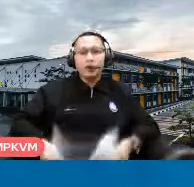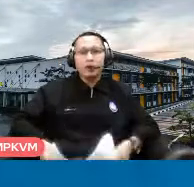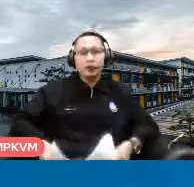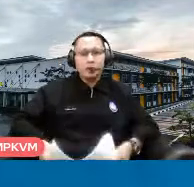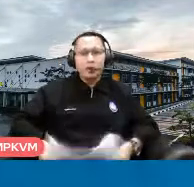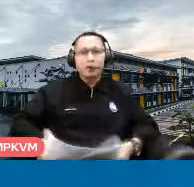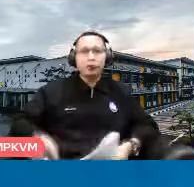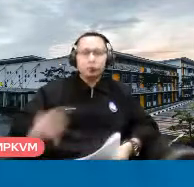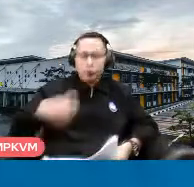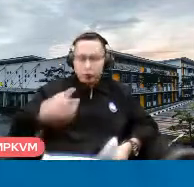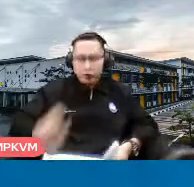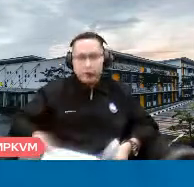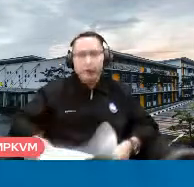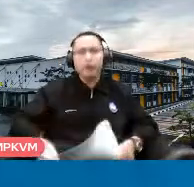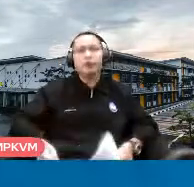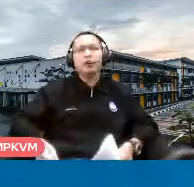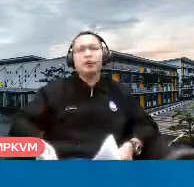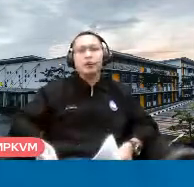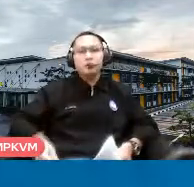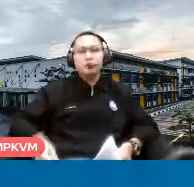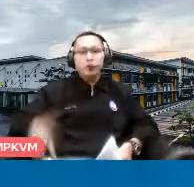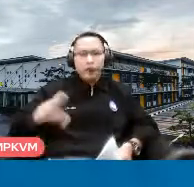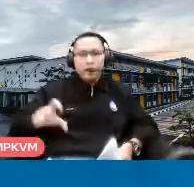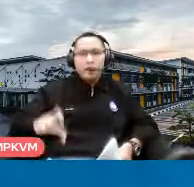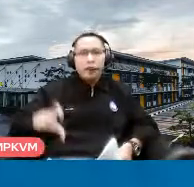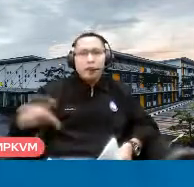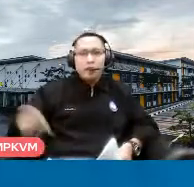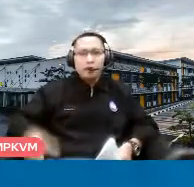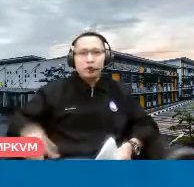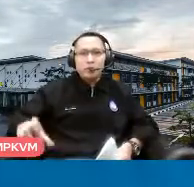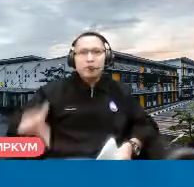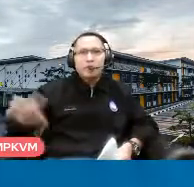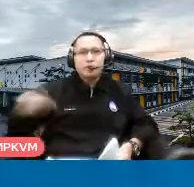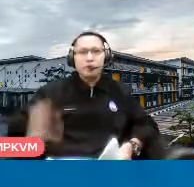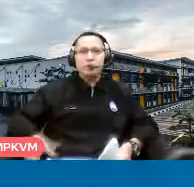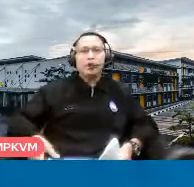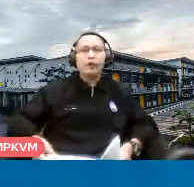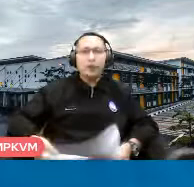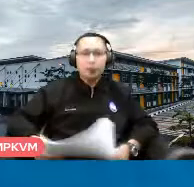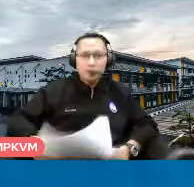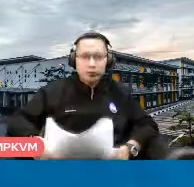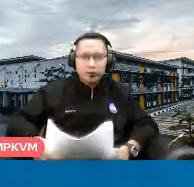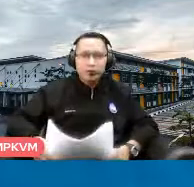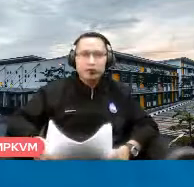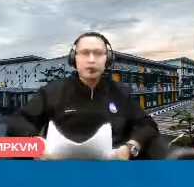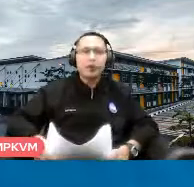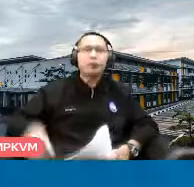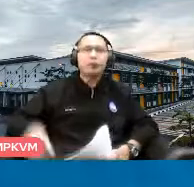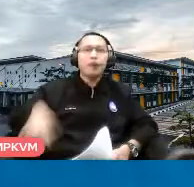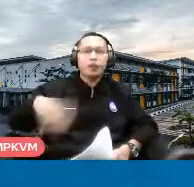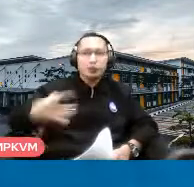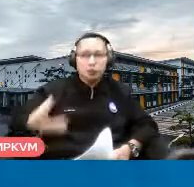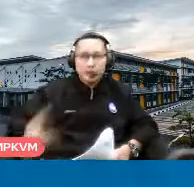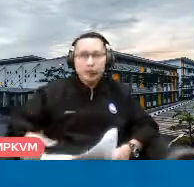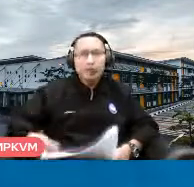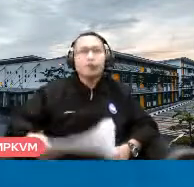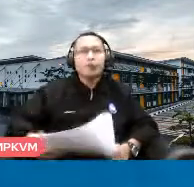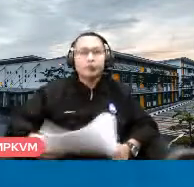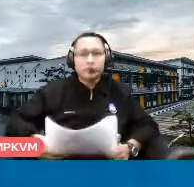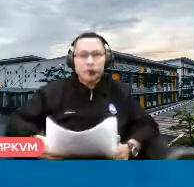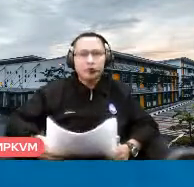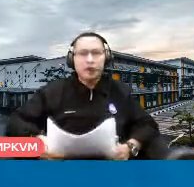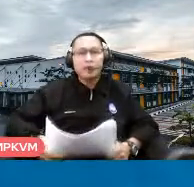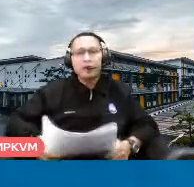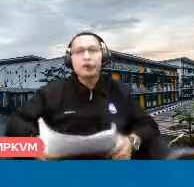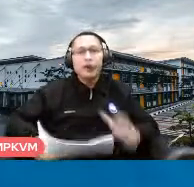yang tak Mahe Kaulah gutu kabutack maheni suedia buat bisulfite Bakti ah pada muka Kamulah jadi buat guntingan